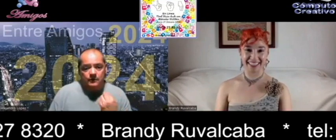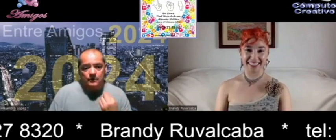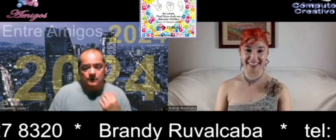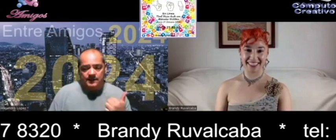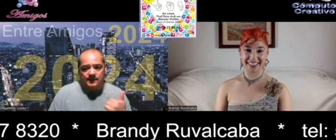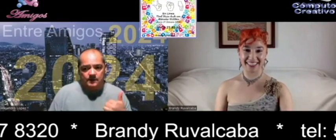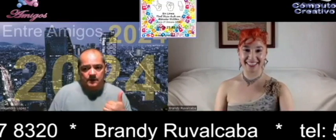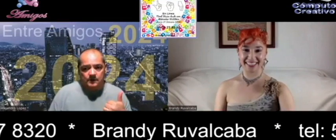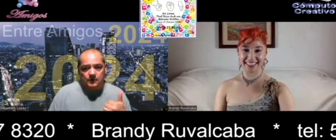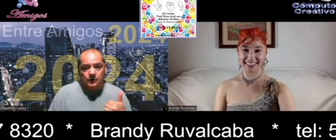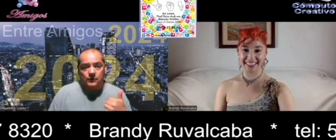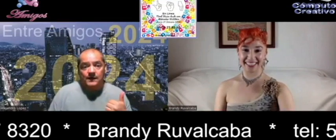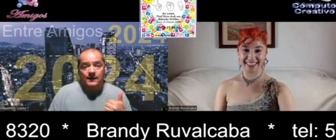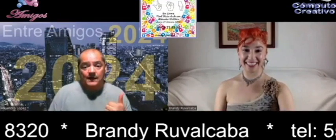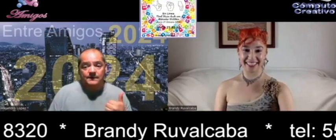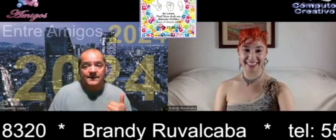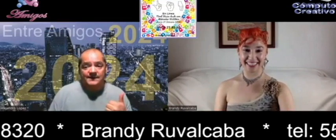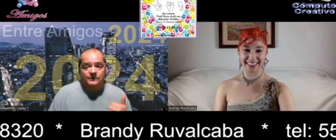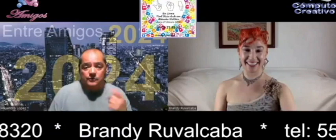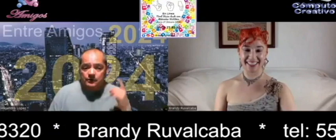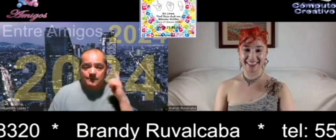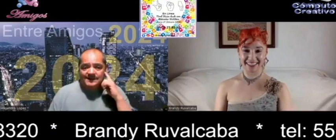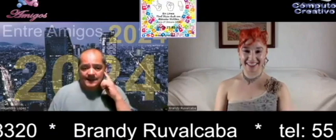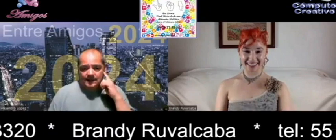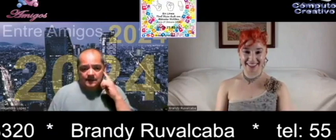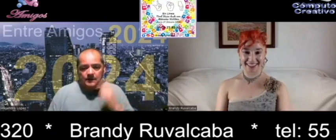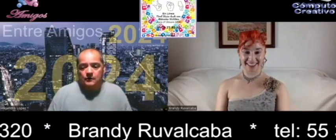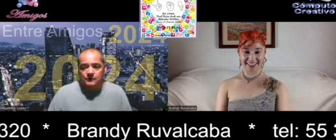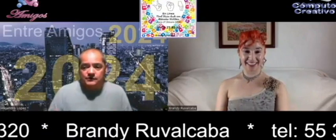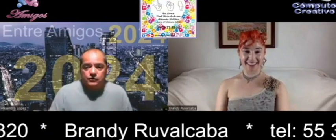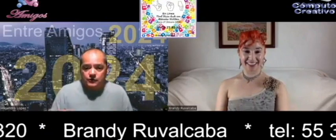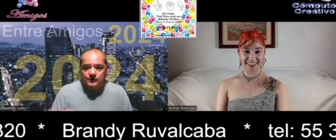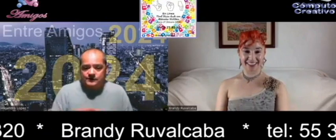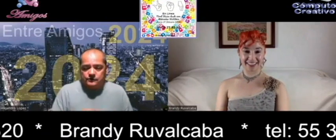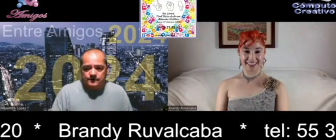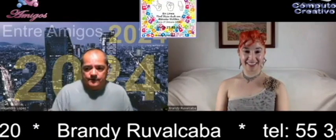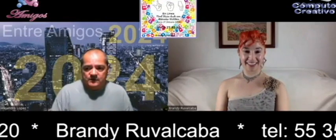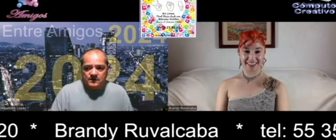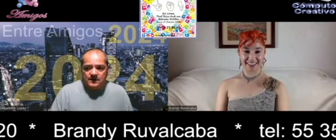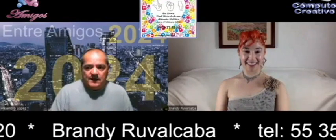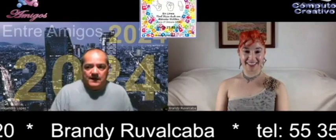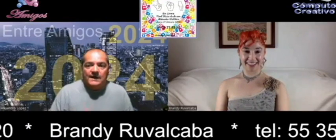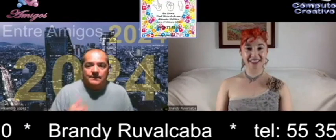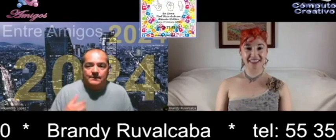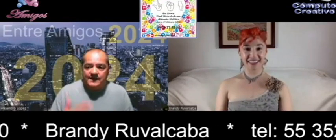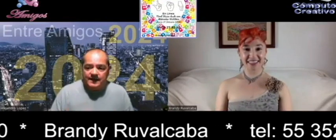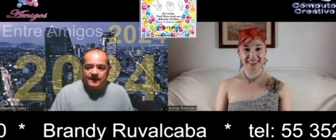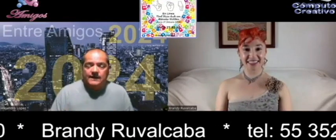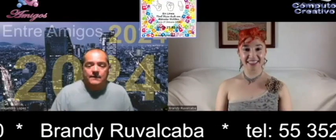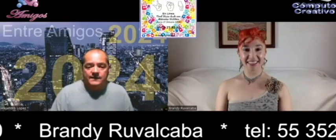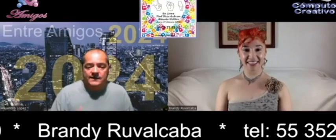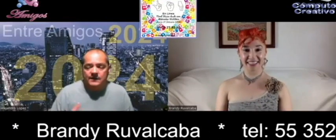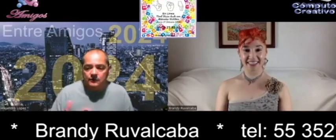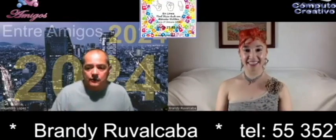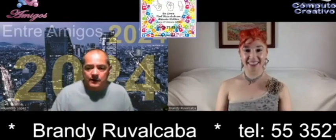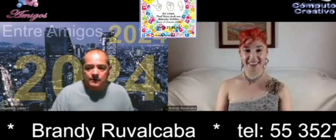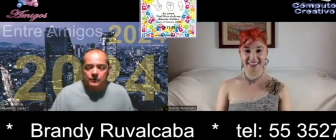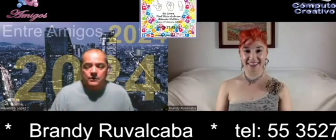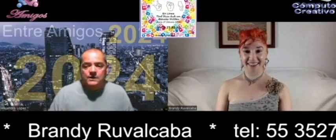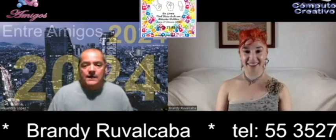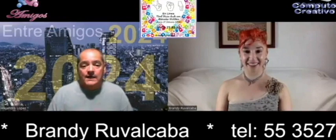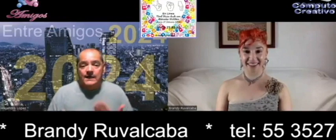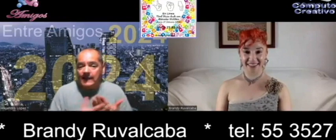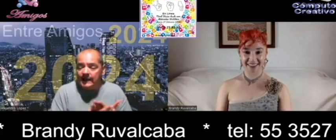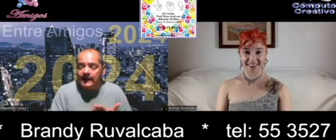estoy hablando de comida, una alimentación mental, como es todo esto, el aprender algo